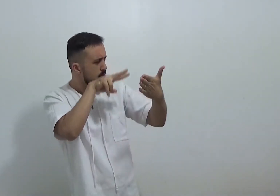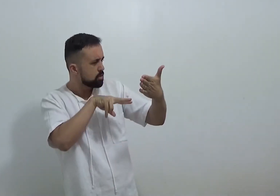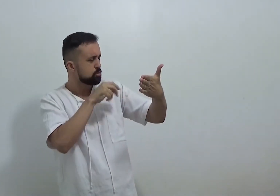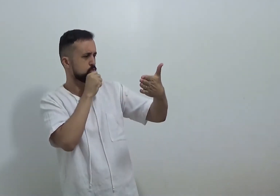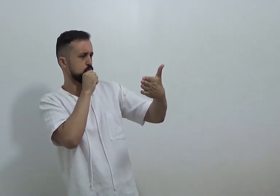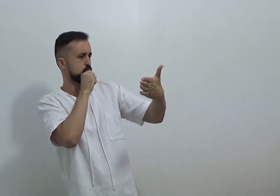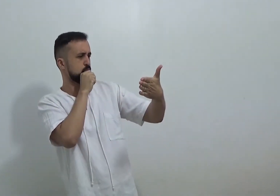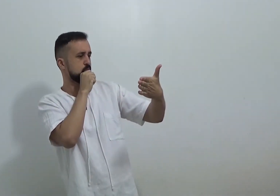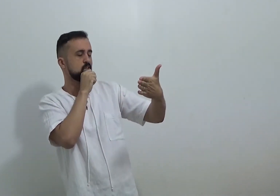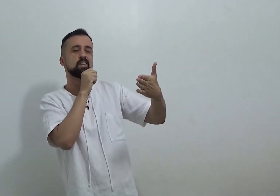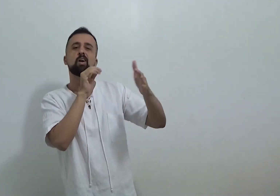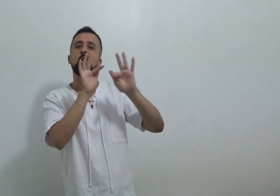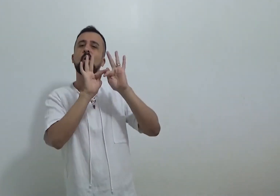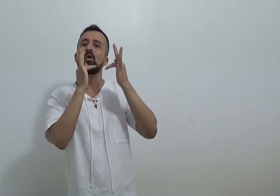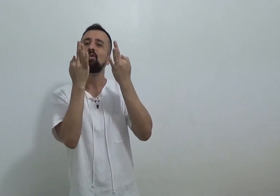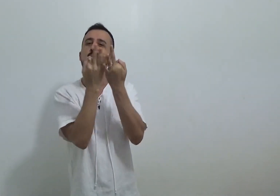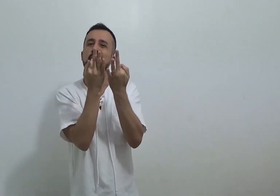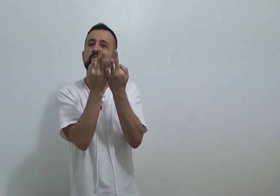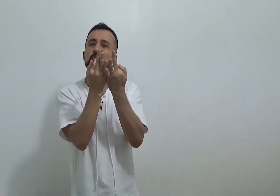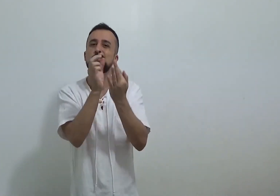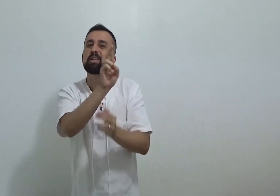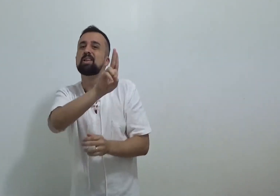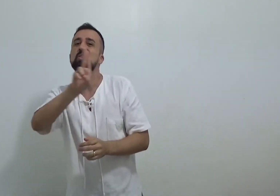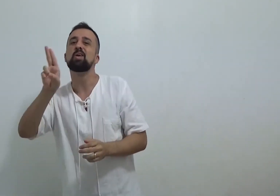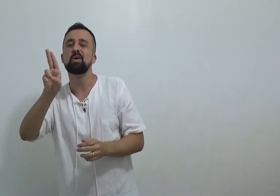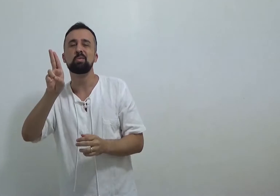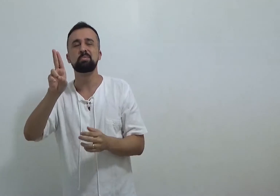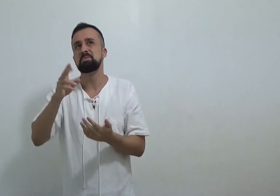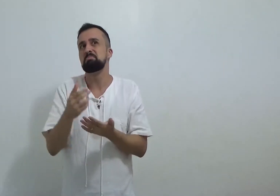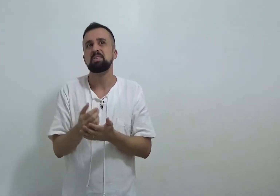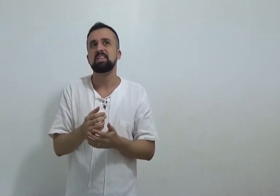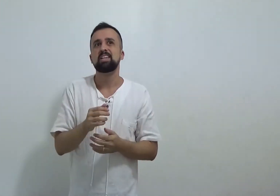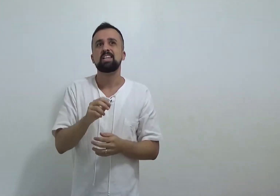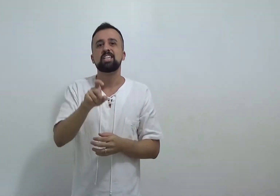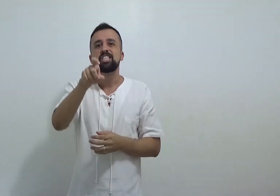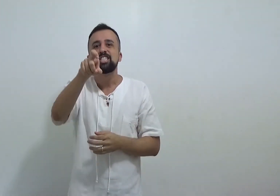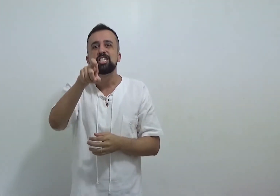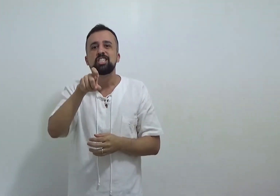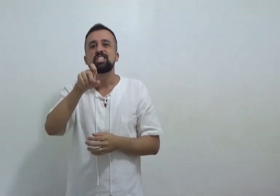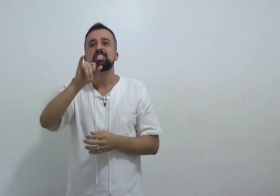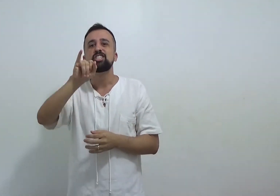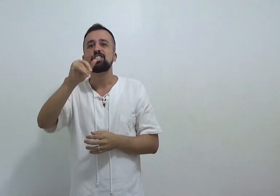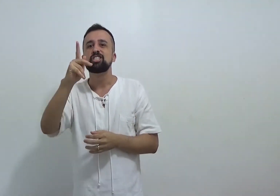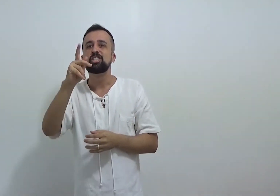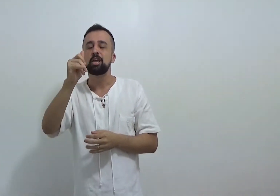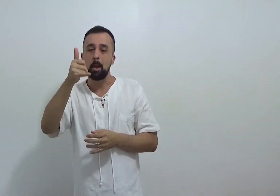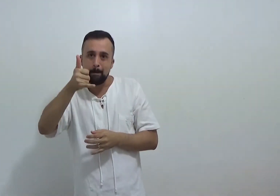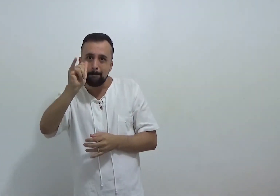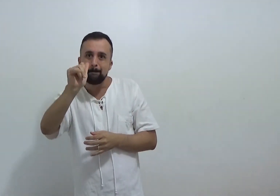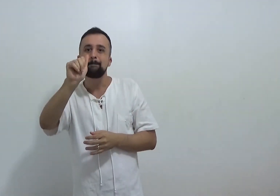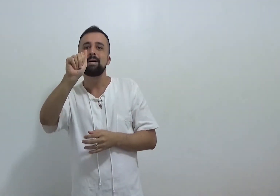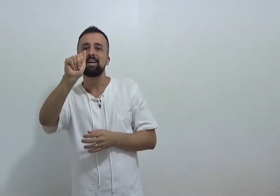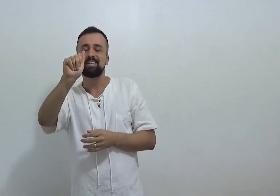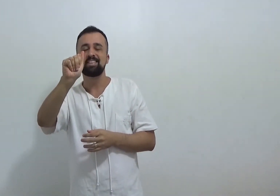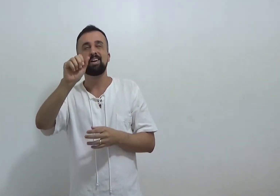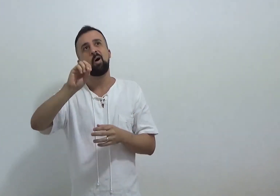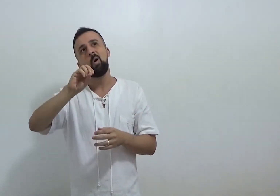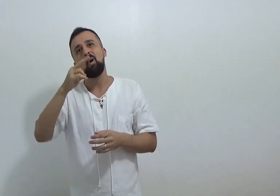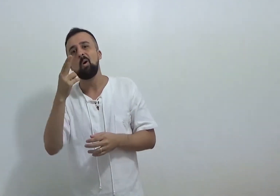quando vamos checar a chamada e eu vejo um sobrenome,